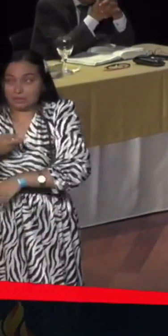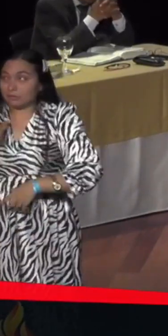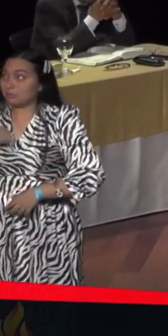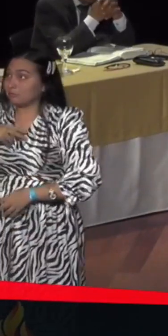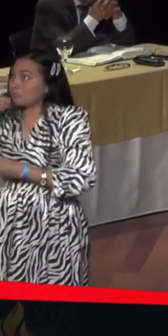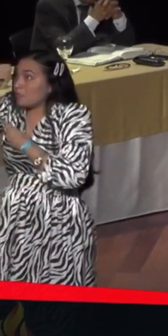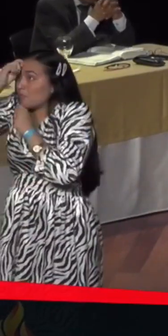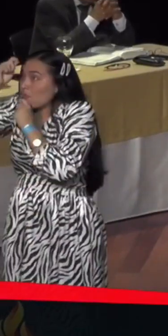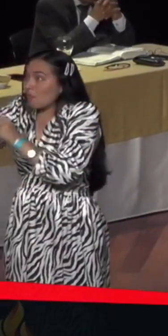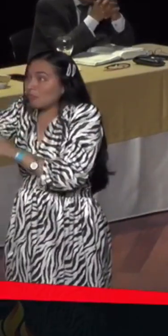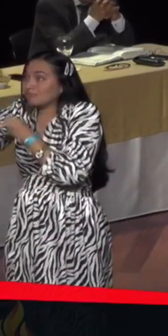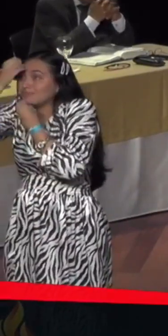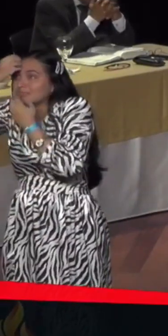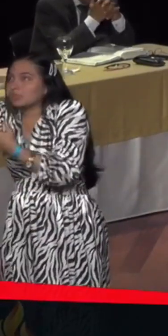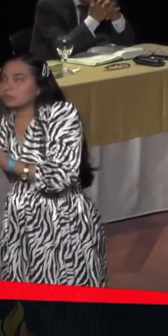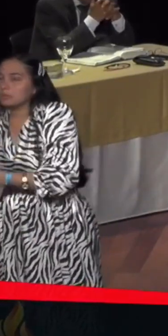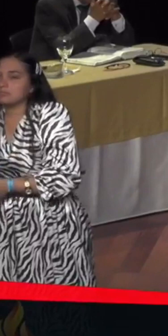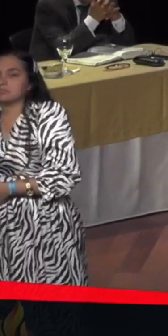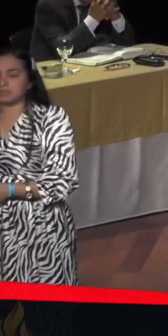hacer.